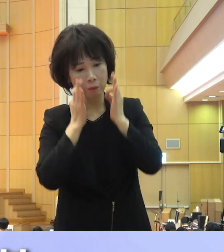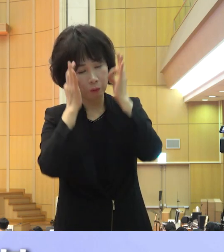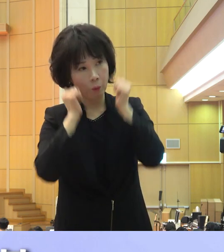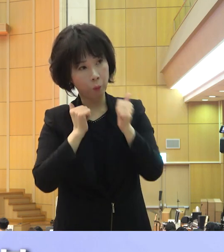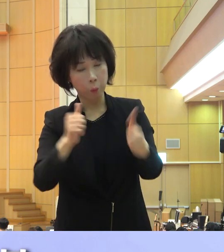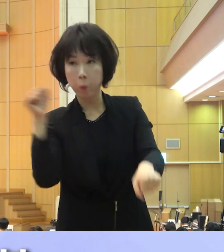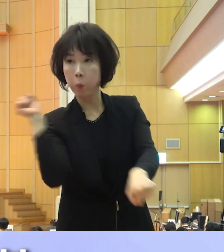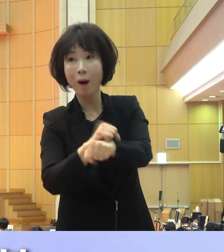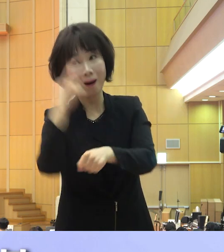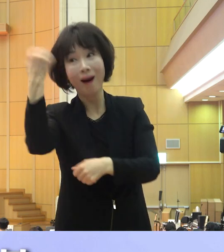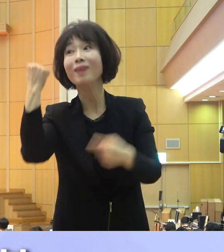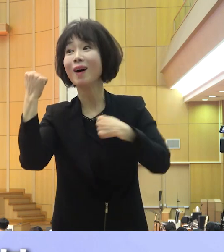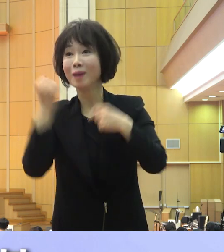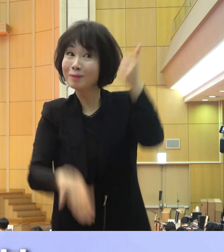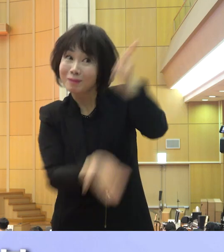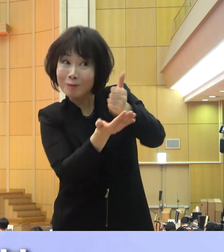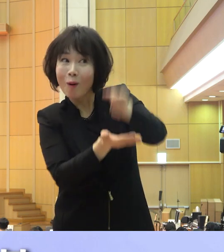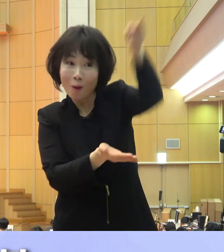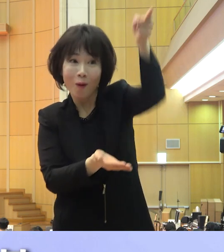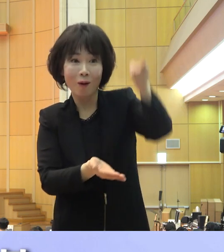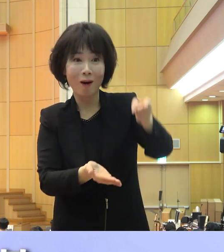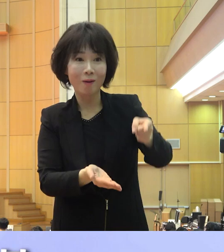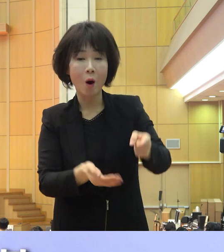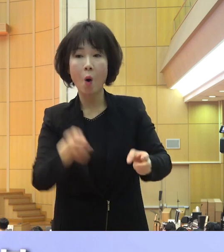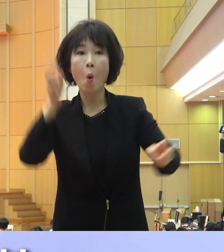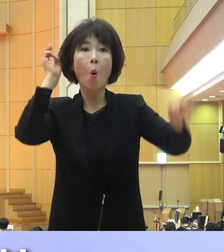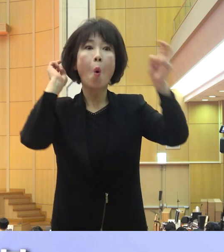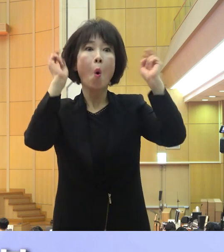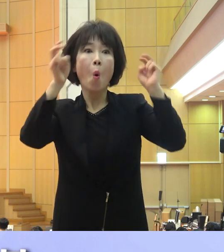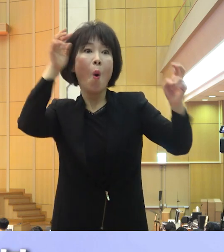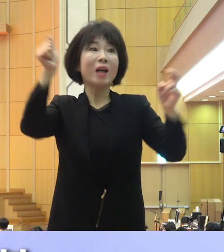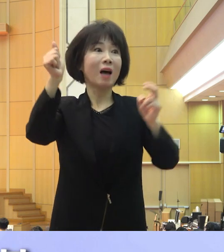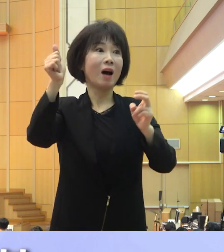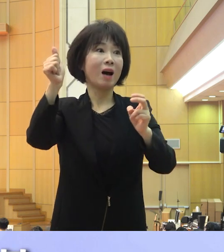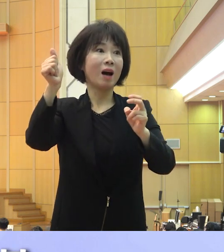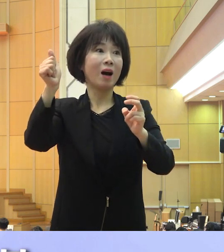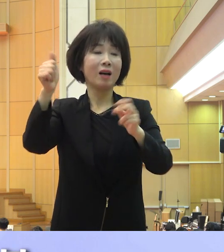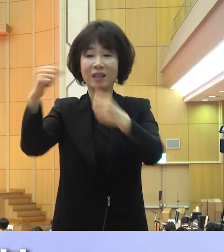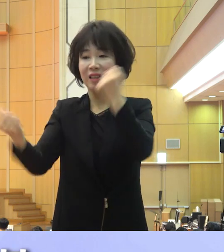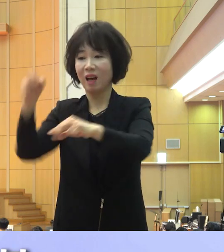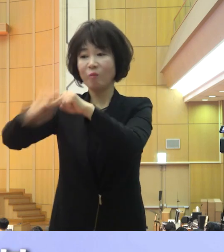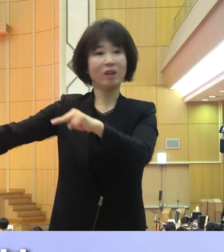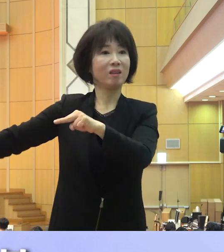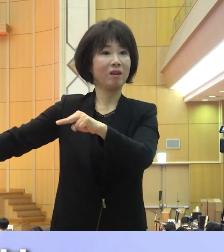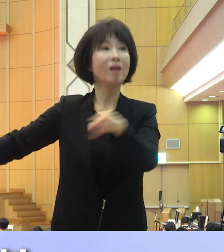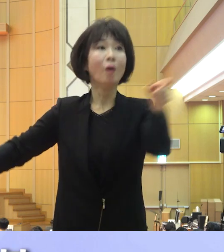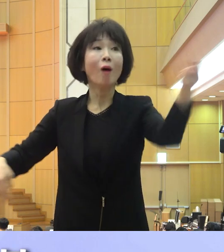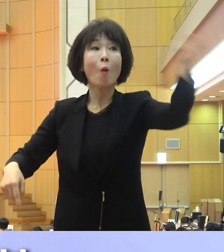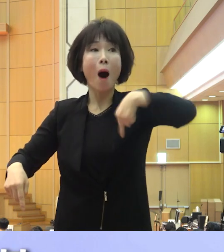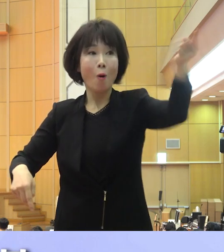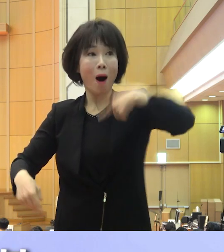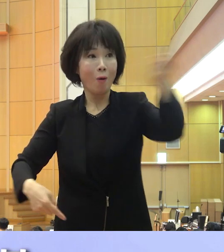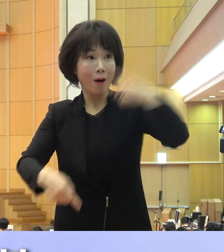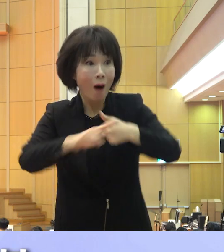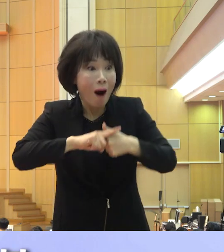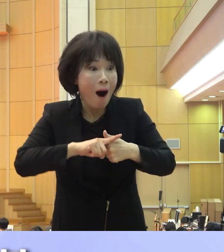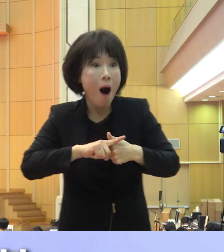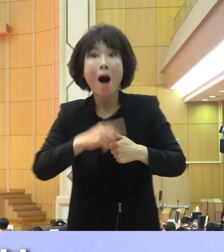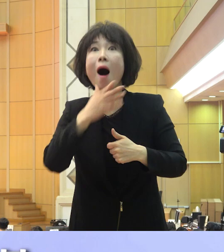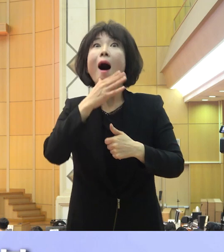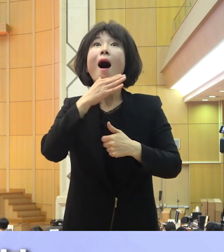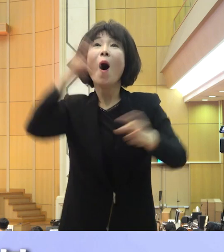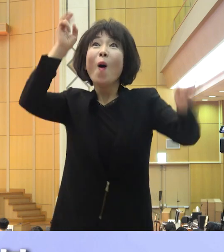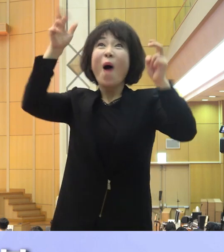얘기가 이번에 내 기사 그만뒀는데 저 사람 나에게로 보내. 그래서